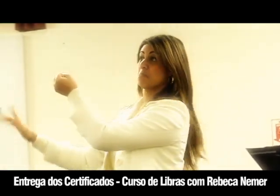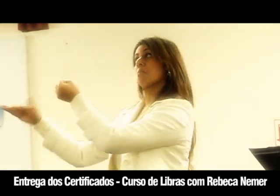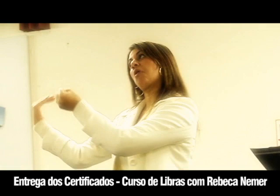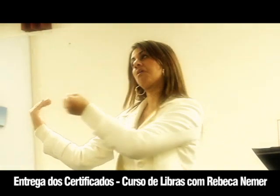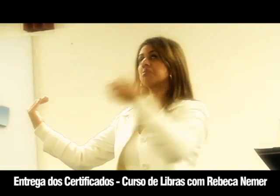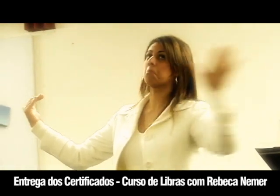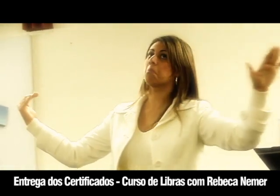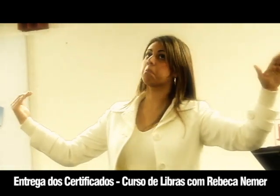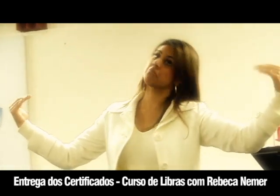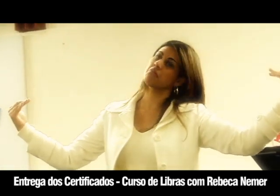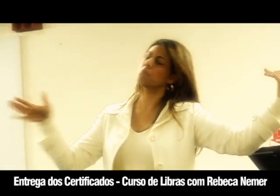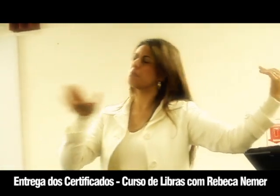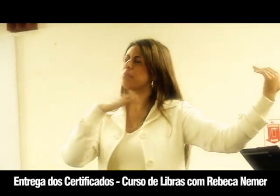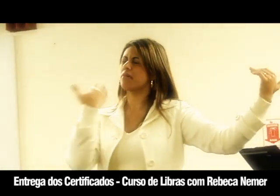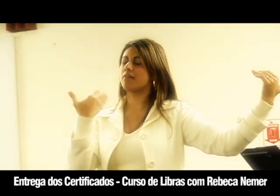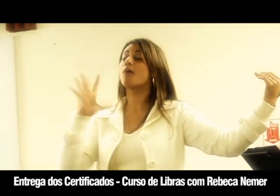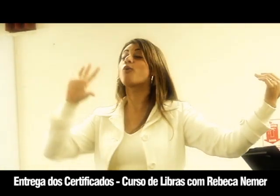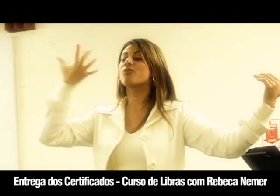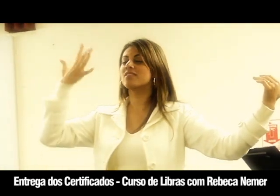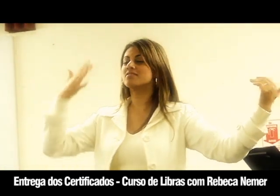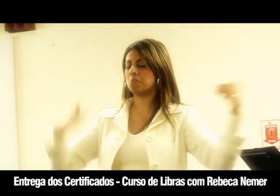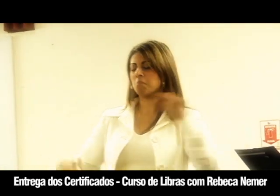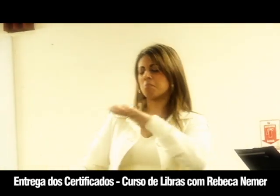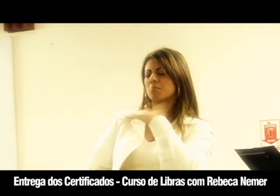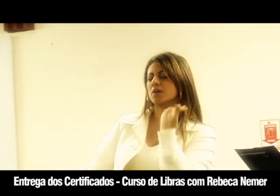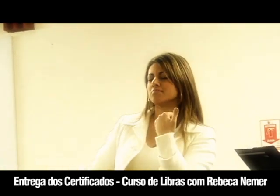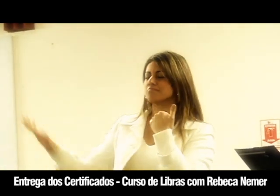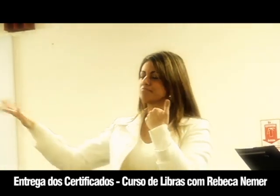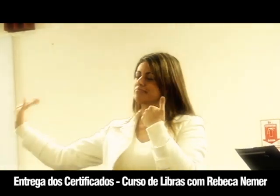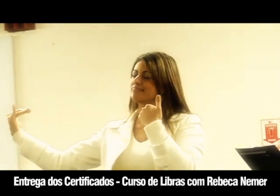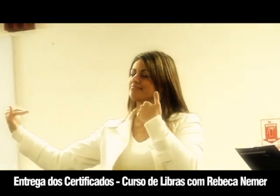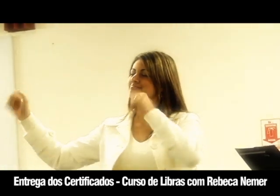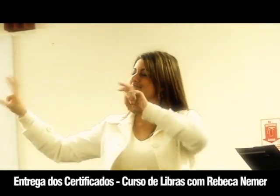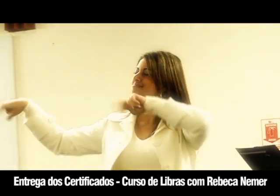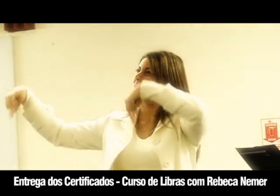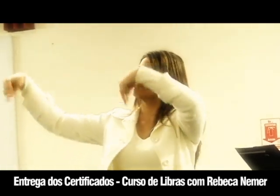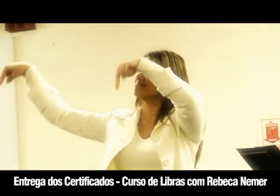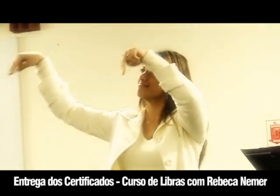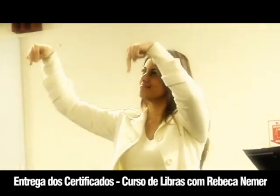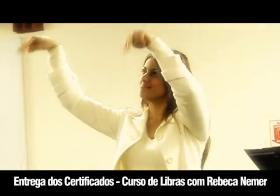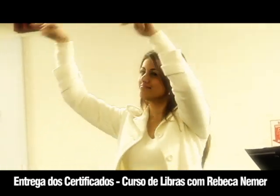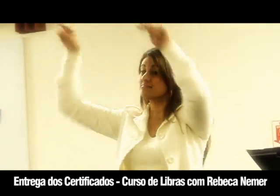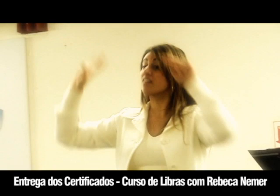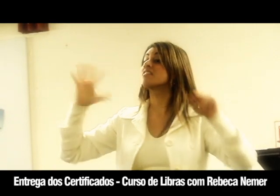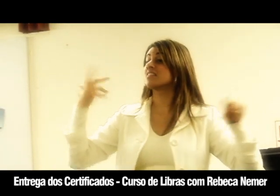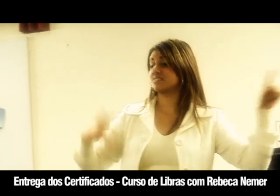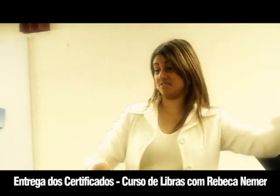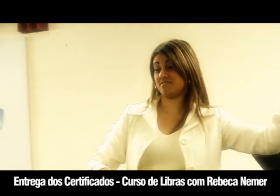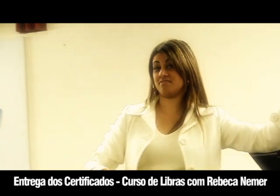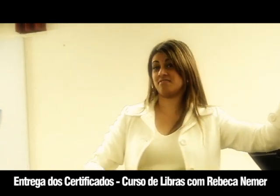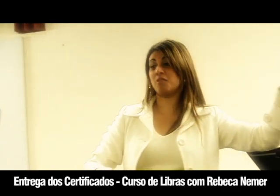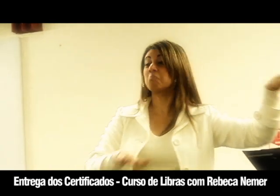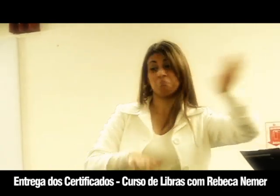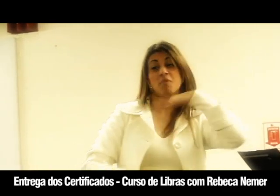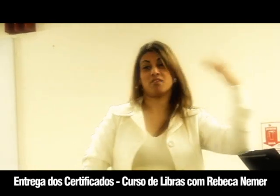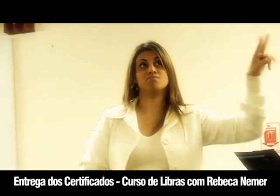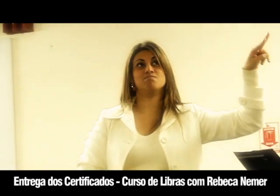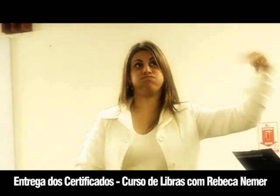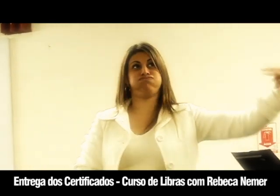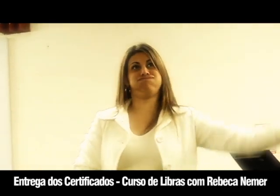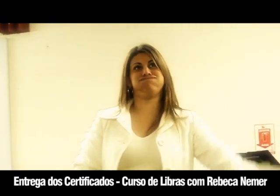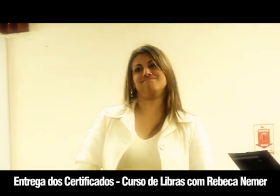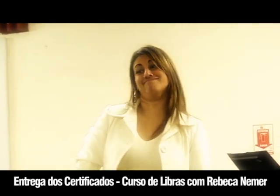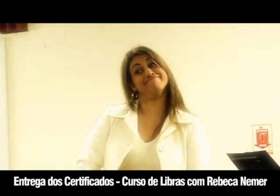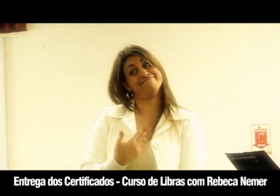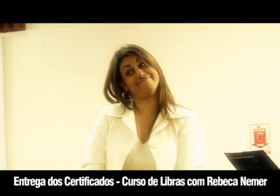frente. Aí vem a cruz central, a cruz do meio, que é a cruz da redenção, onde Cristo